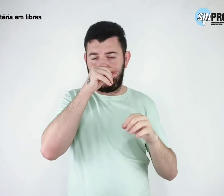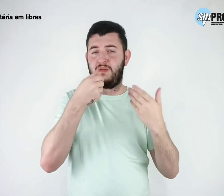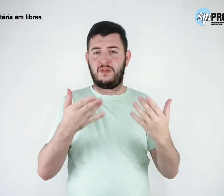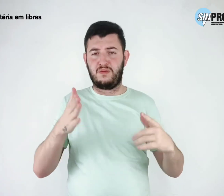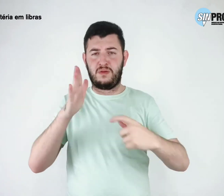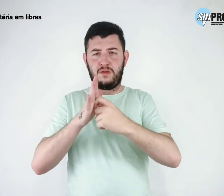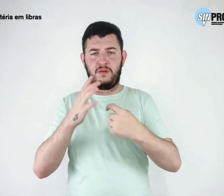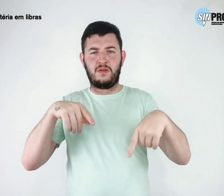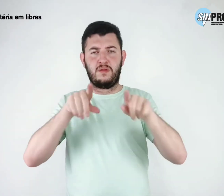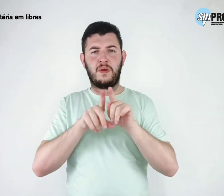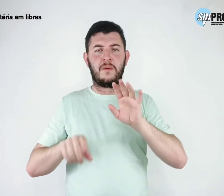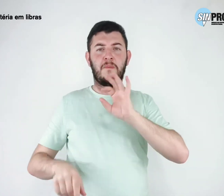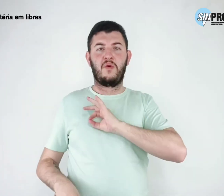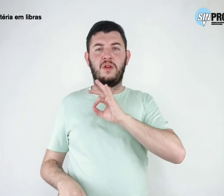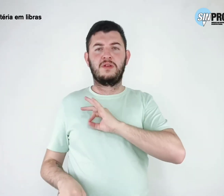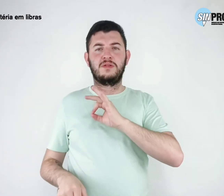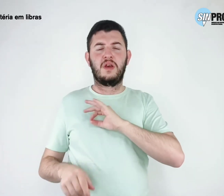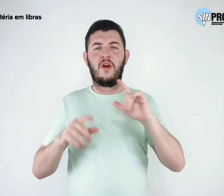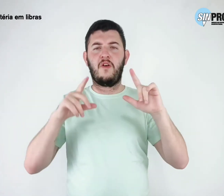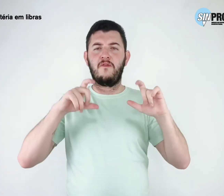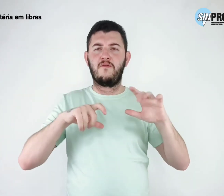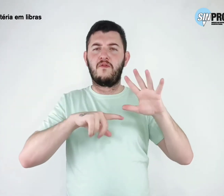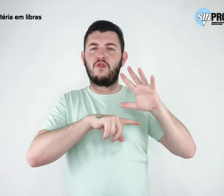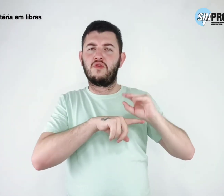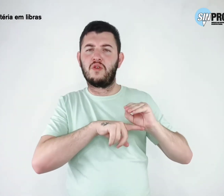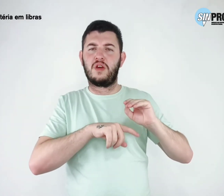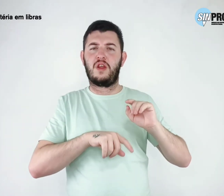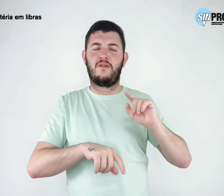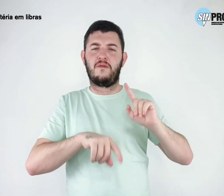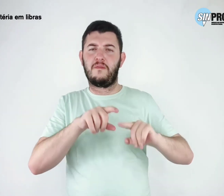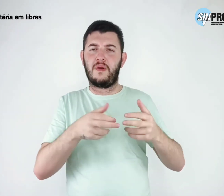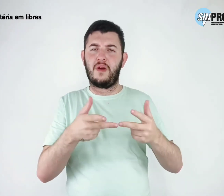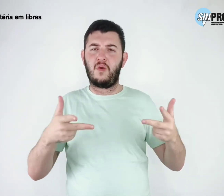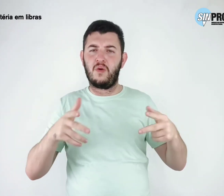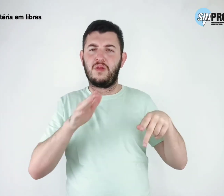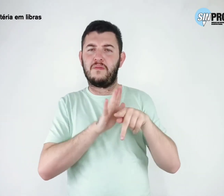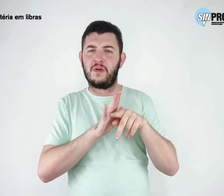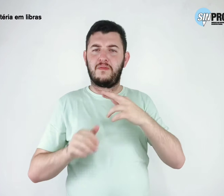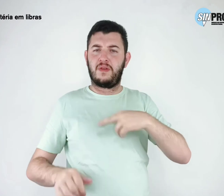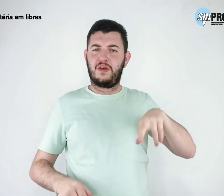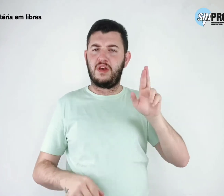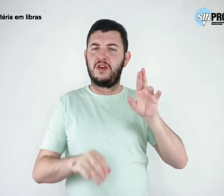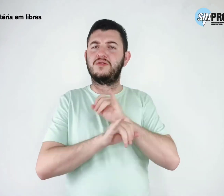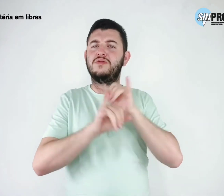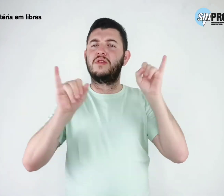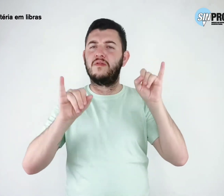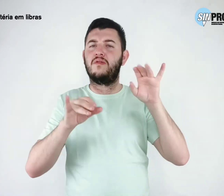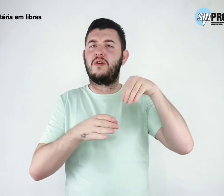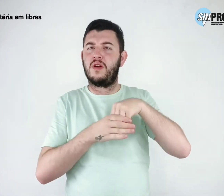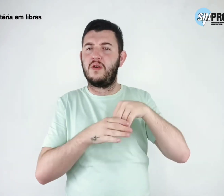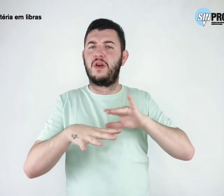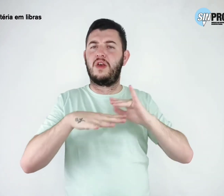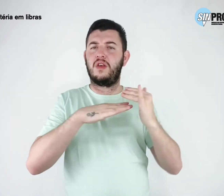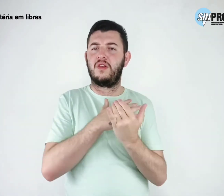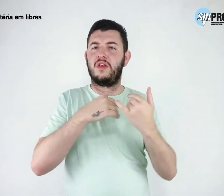policiais fotografam apetrechos sagrados e divulgam nas redes sociais e na mídia